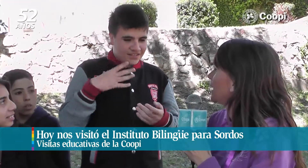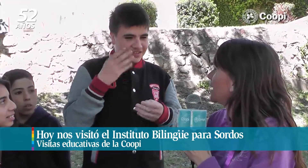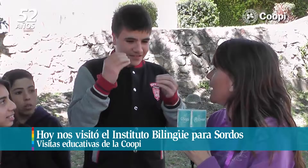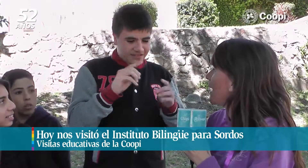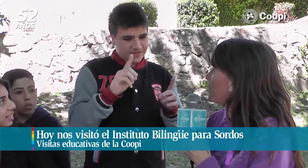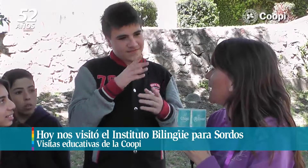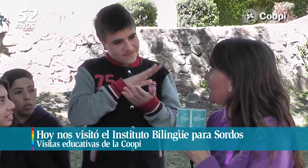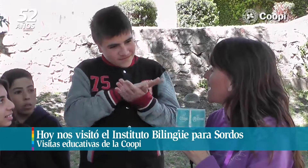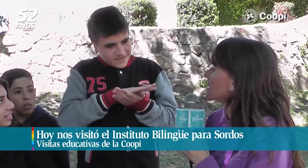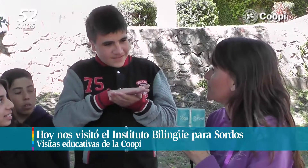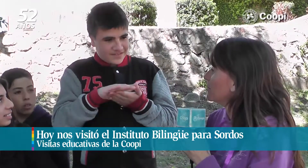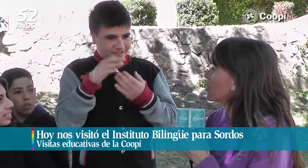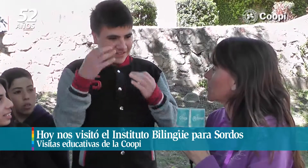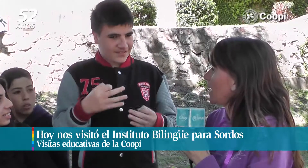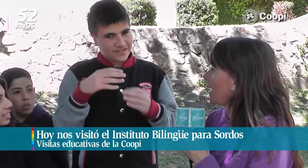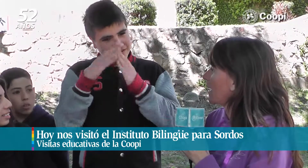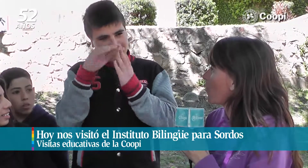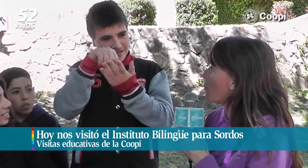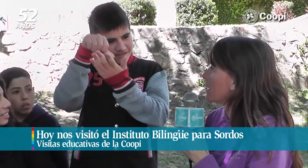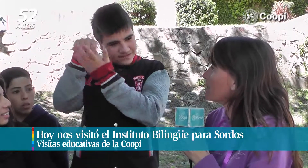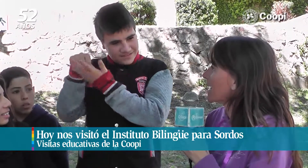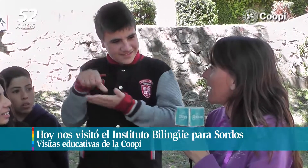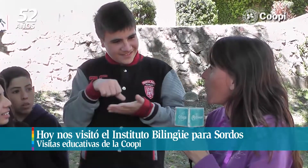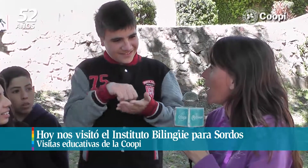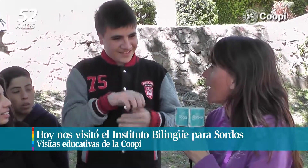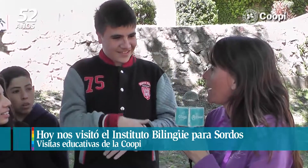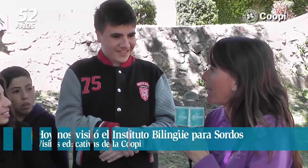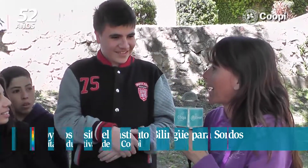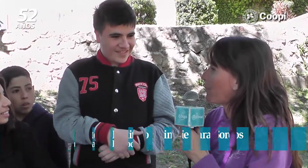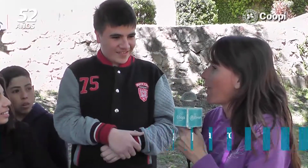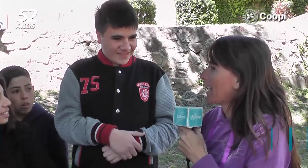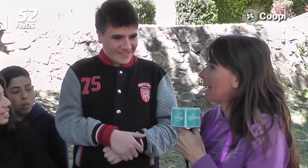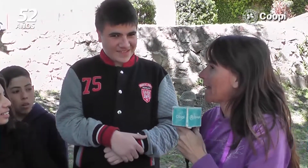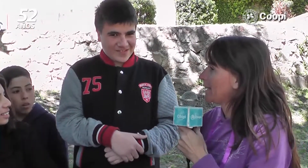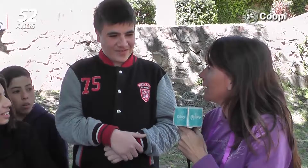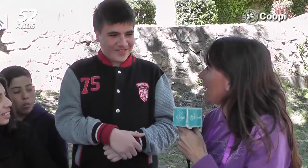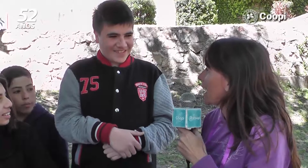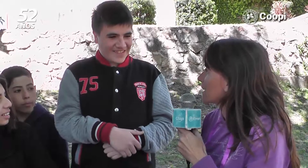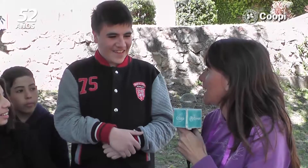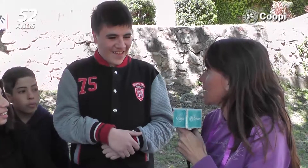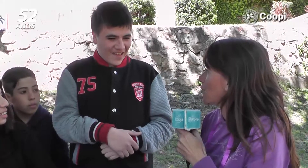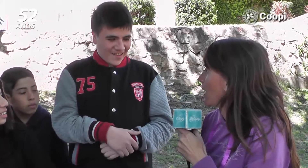Y en las piletas vimos cómo limpian el agua para que pueda ir a las distintas casas en la ciudad.